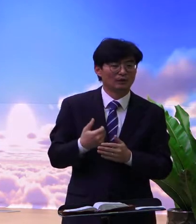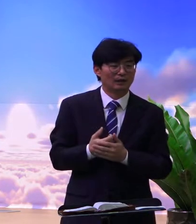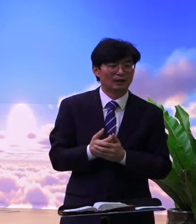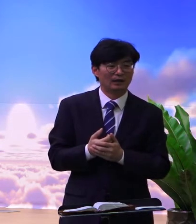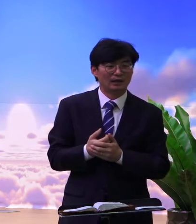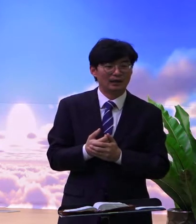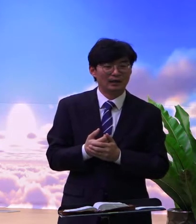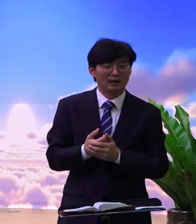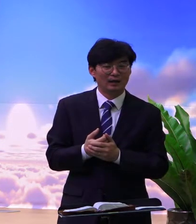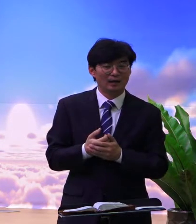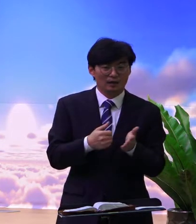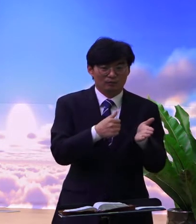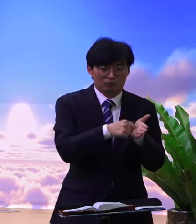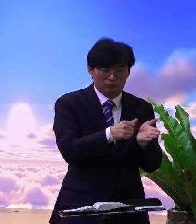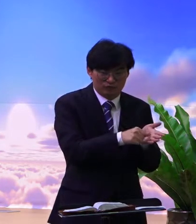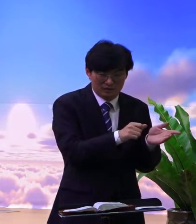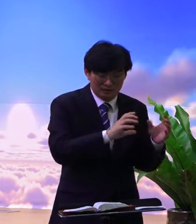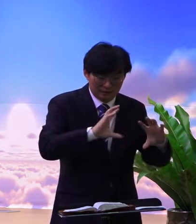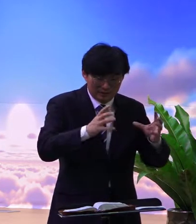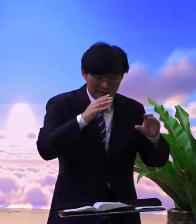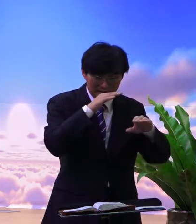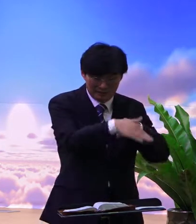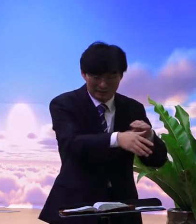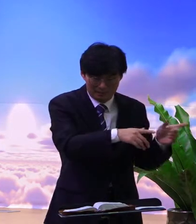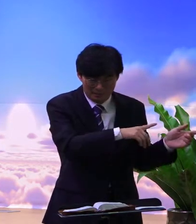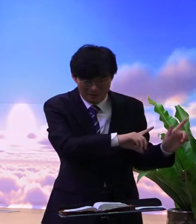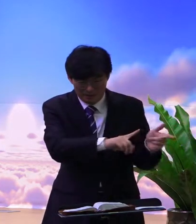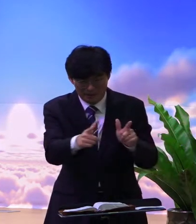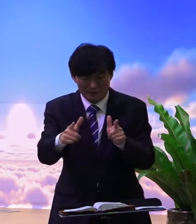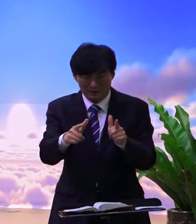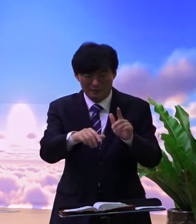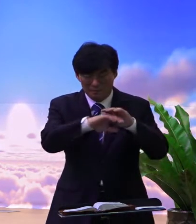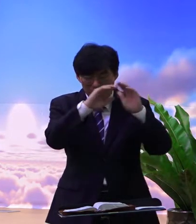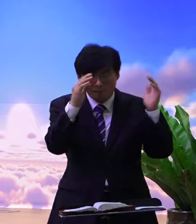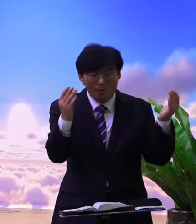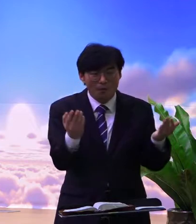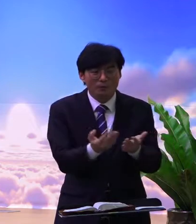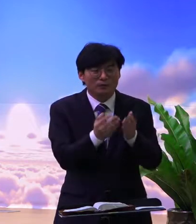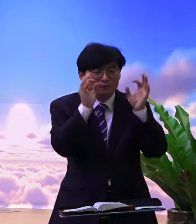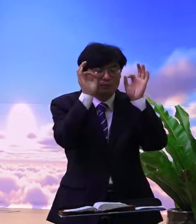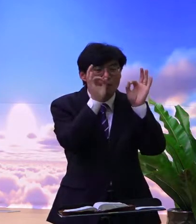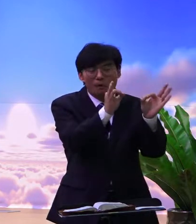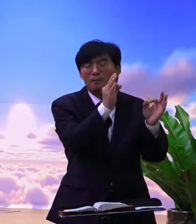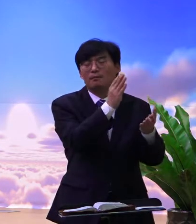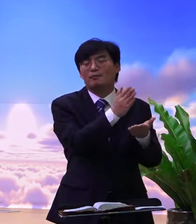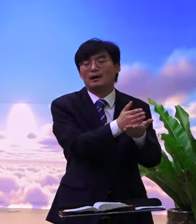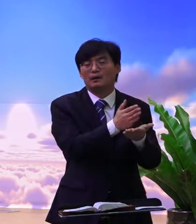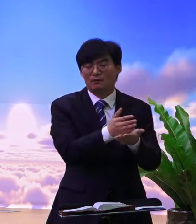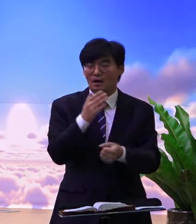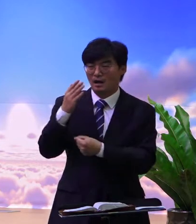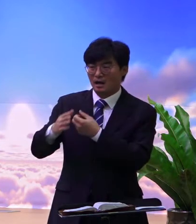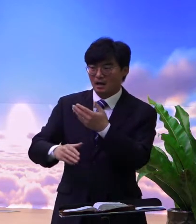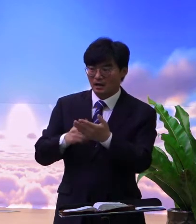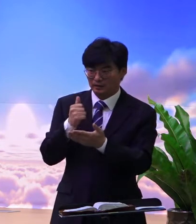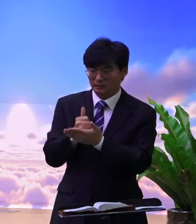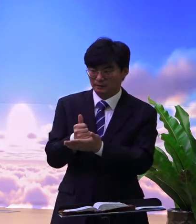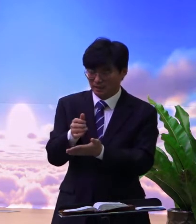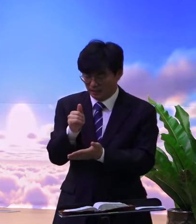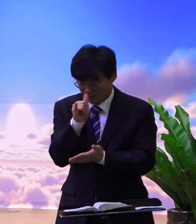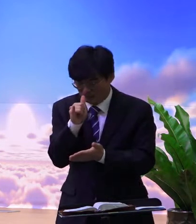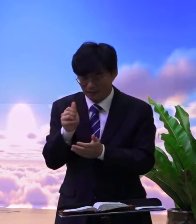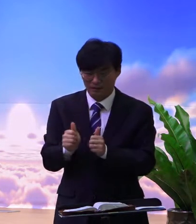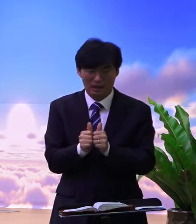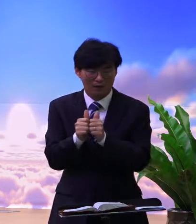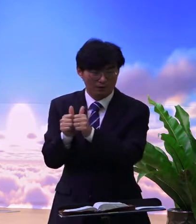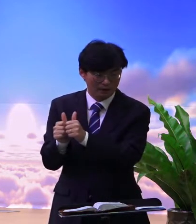눈으로 바라보면 너무나 많고도 너무나 큽니다. 그것을 보는 눈이 뜨였느냐 그렇지 않느냐